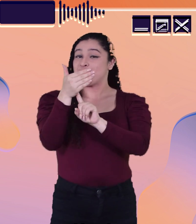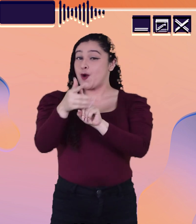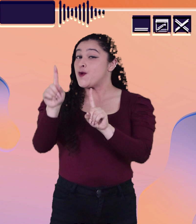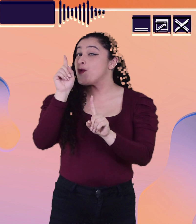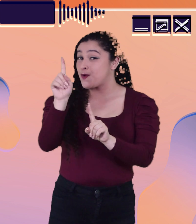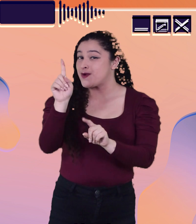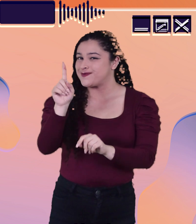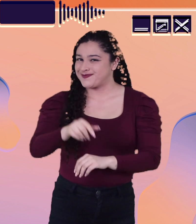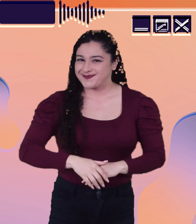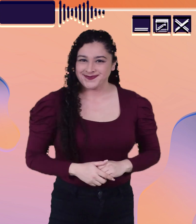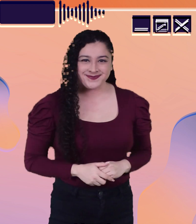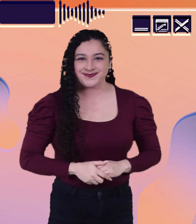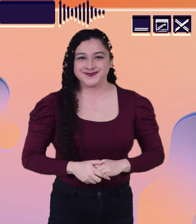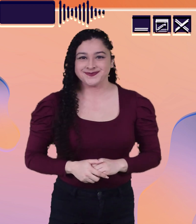1.